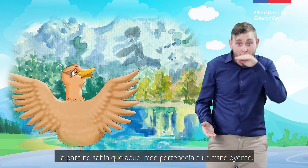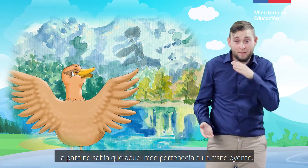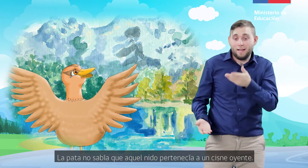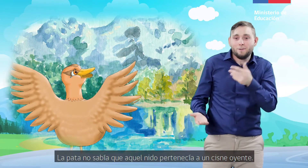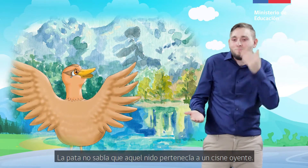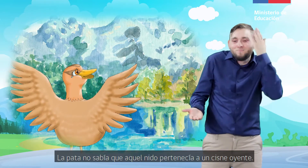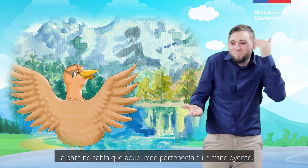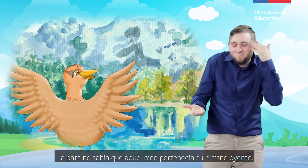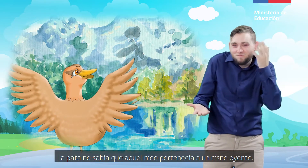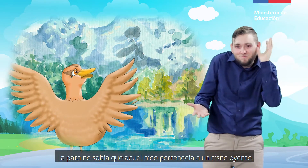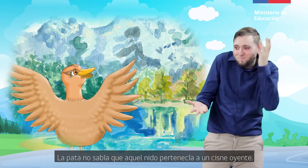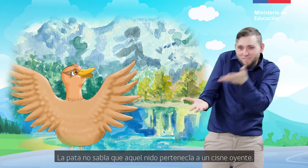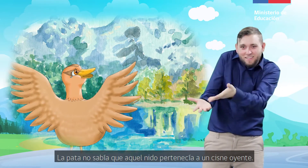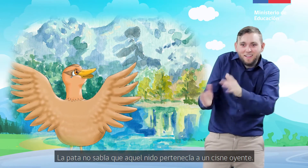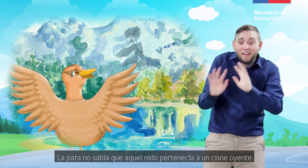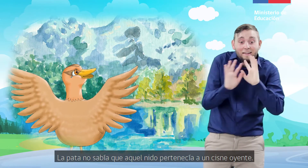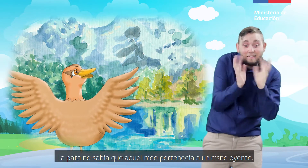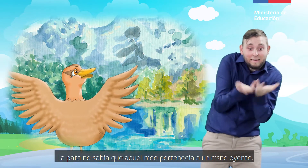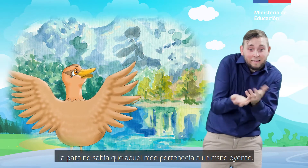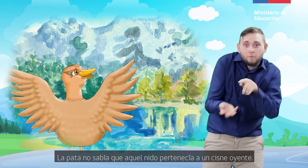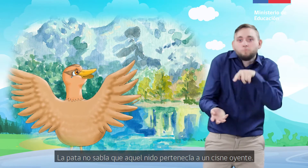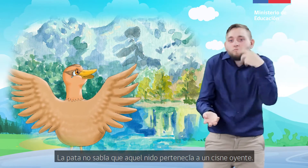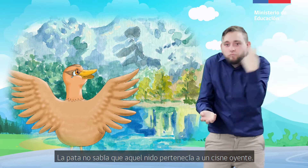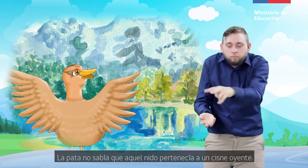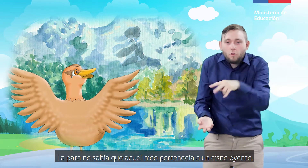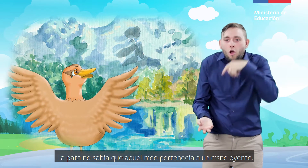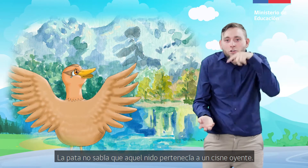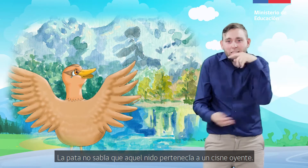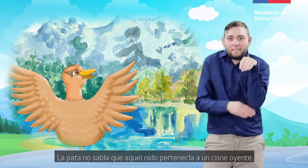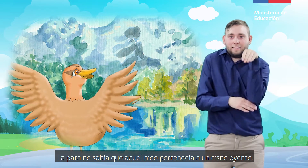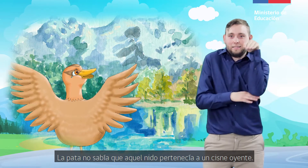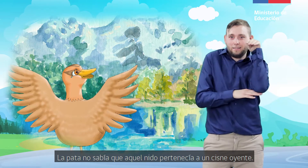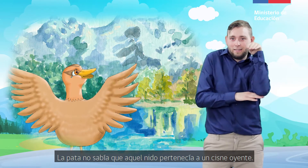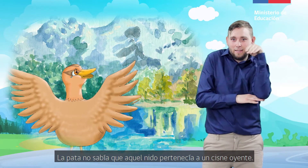La pata no sabía que aquel nido pertenecía a un cisne oyente.